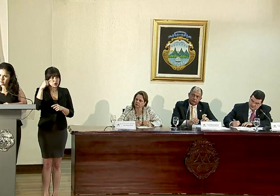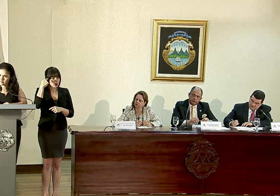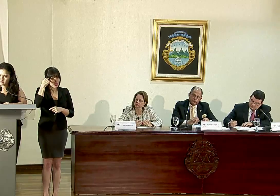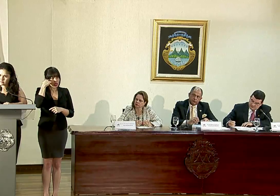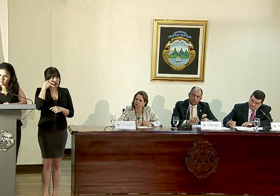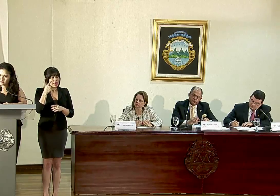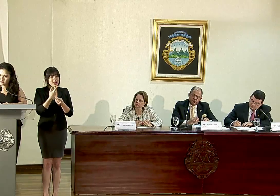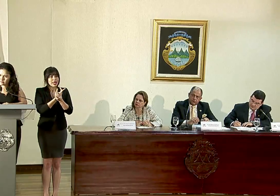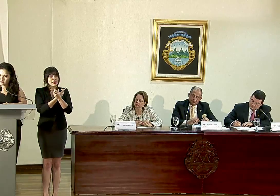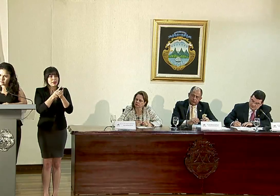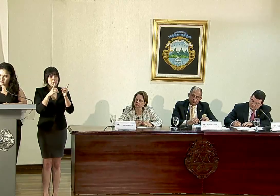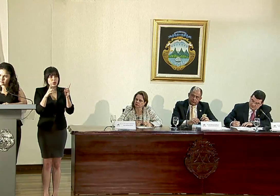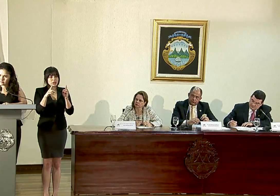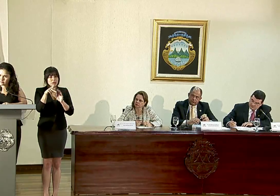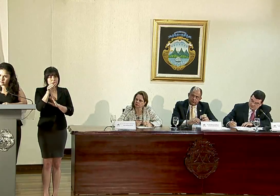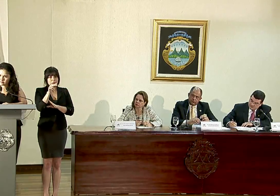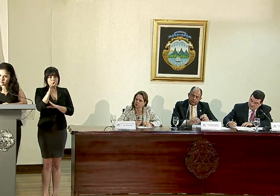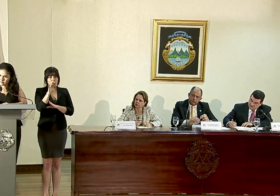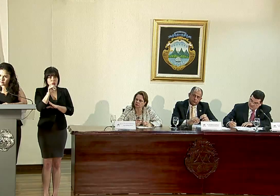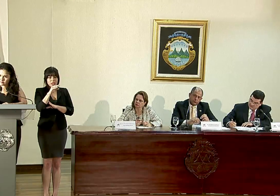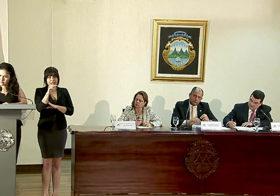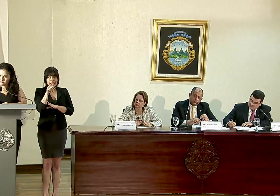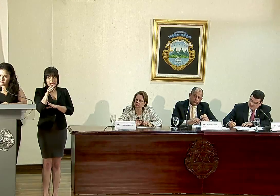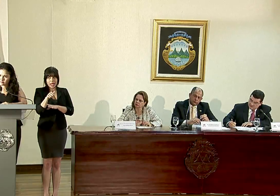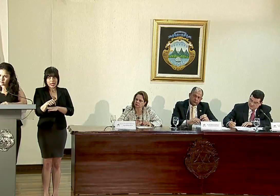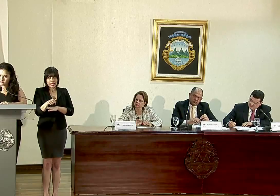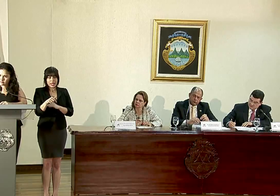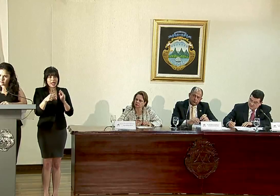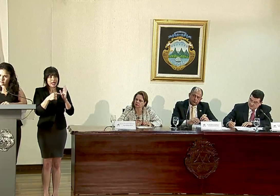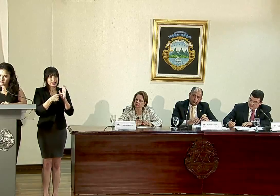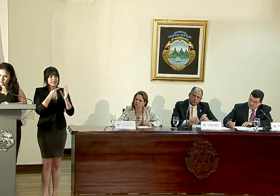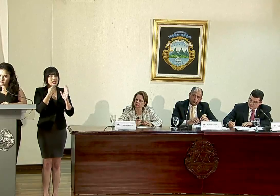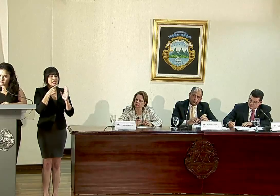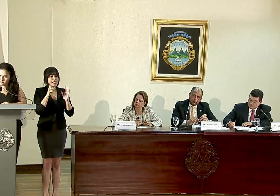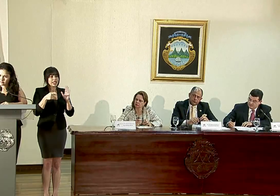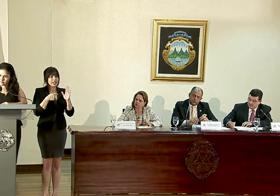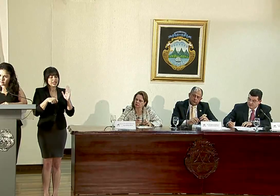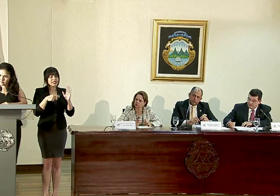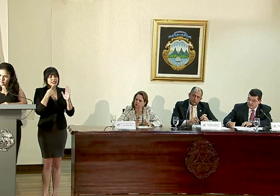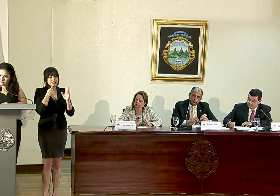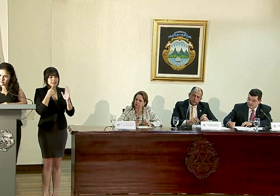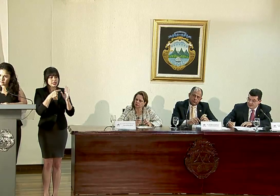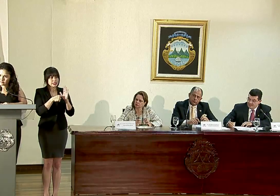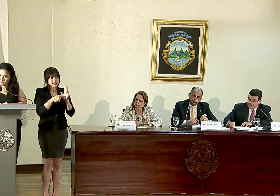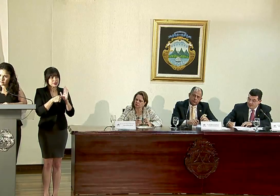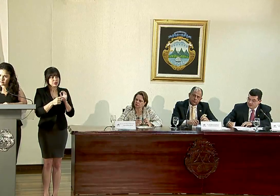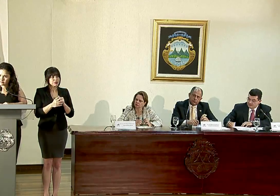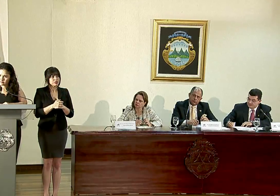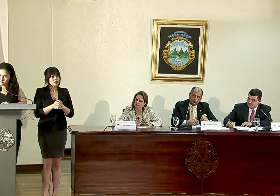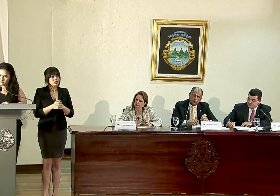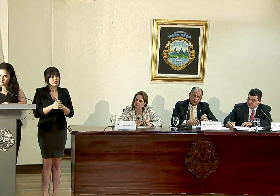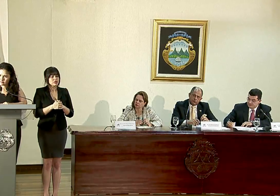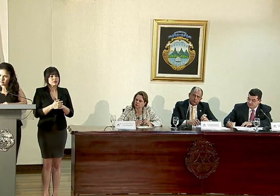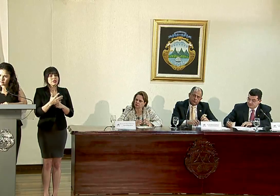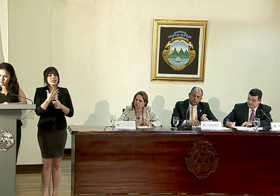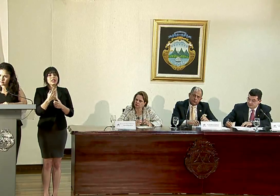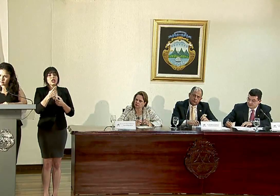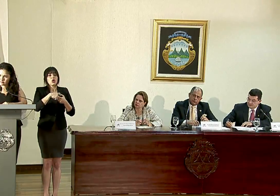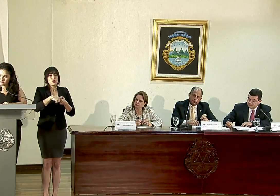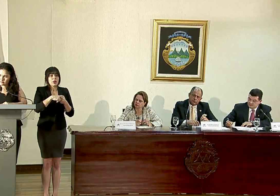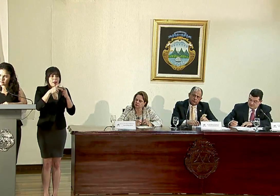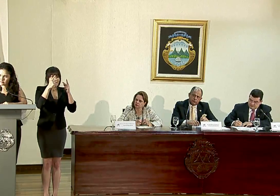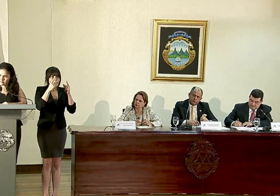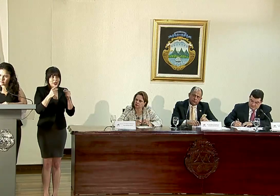de la democratización de la pauta y aquí en esta directriz dice lo siguiente que incorporadas en el